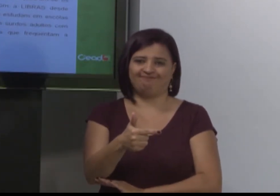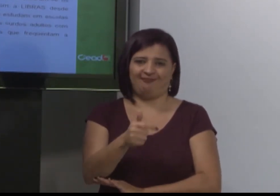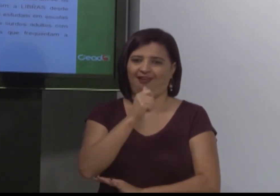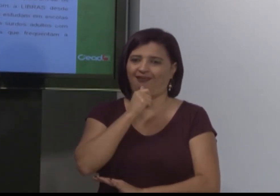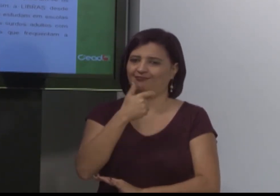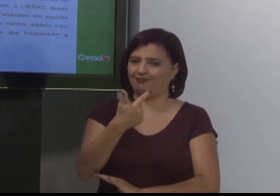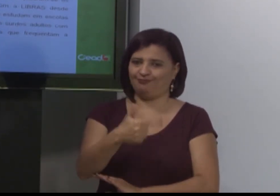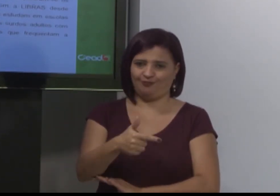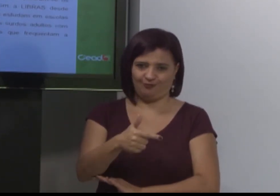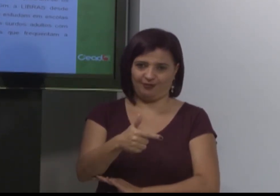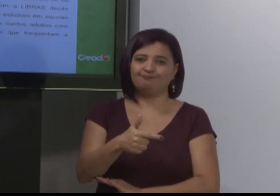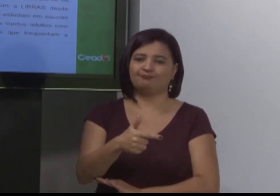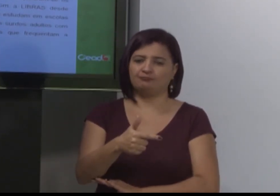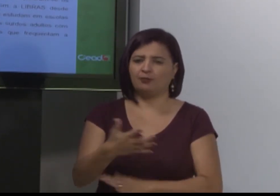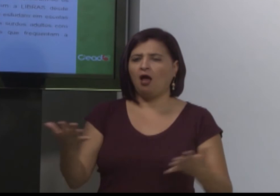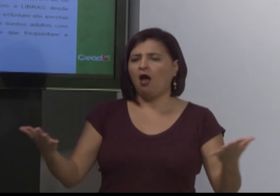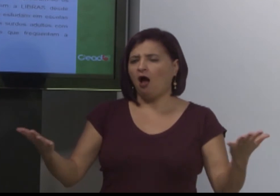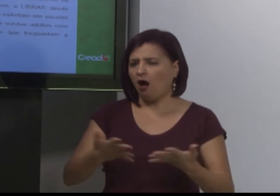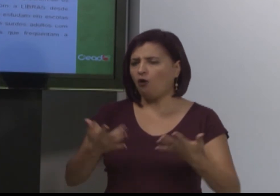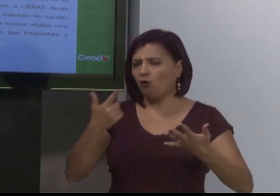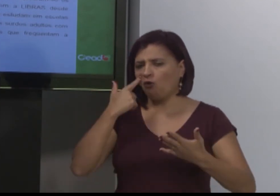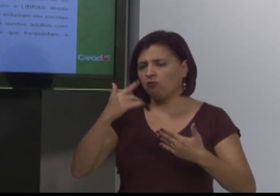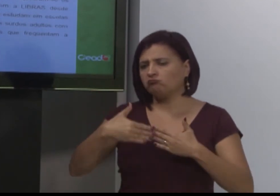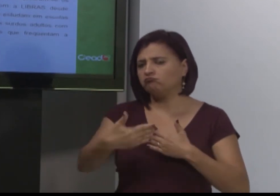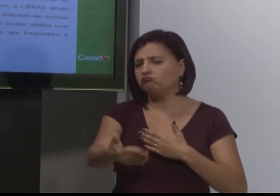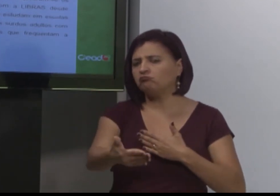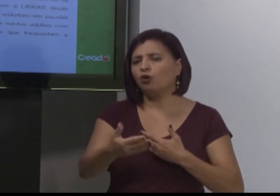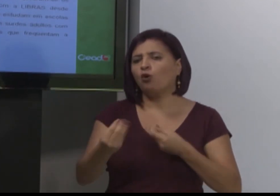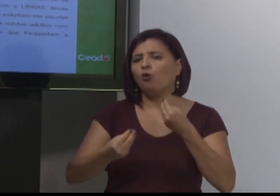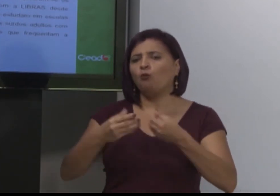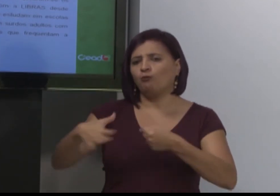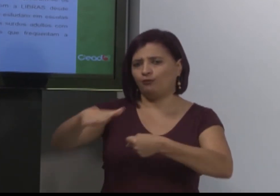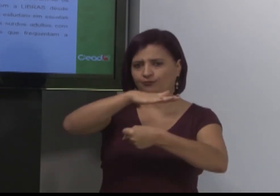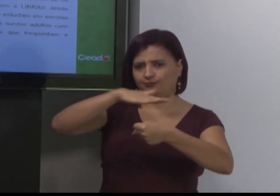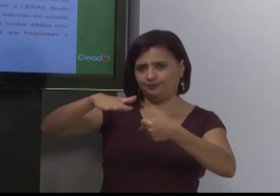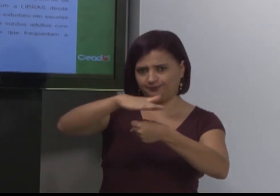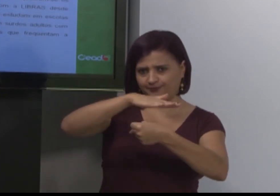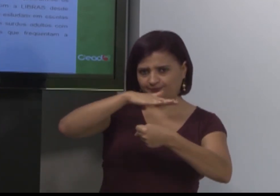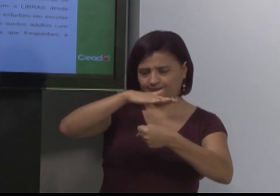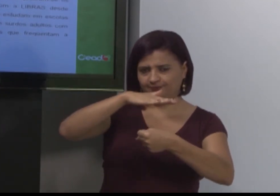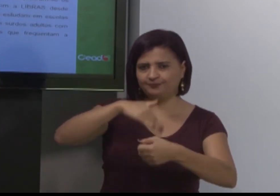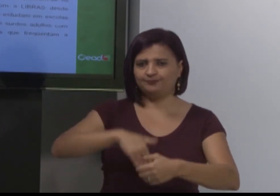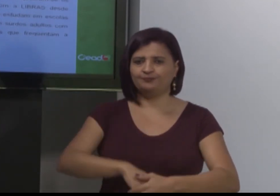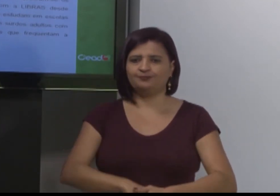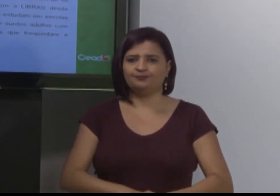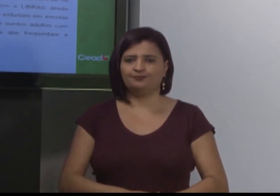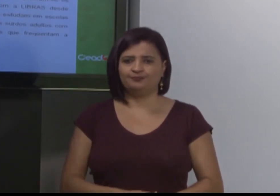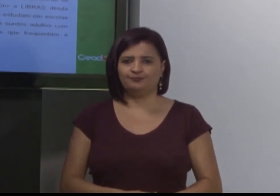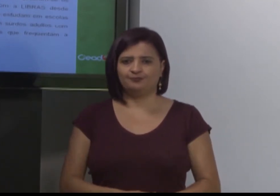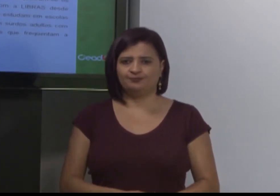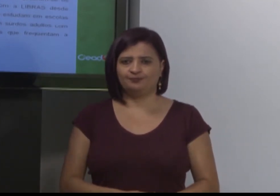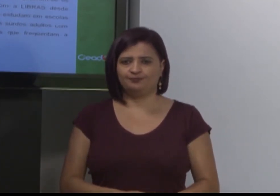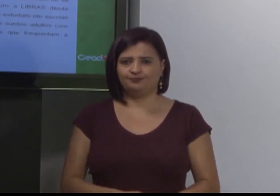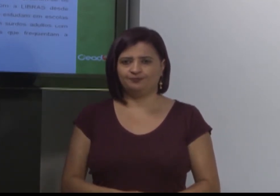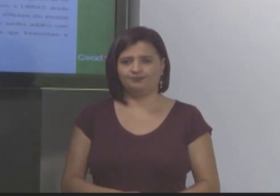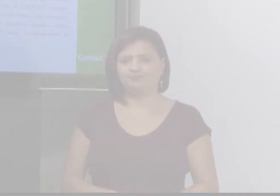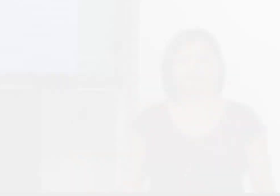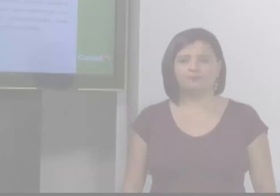no EJA, não há o conhecimento da gramática profundamente, ou seja, está no nível intermediário.